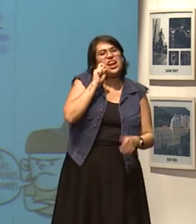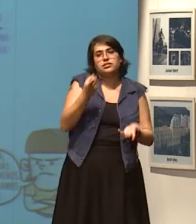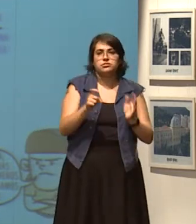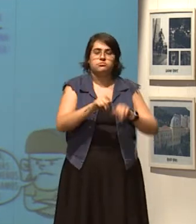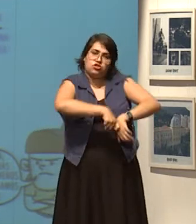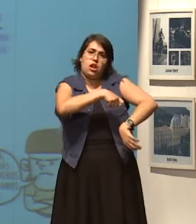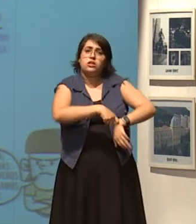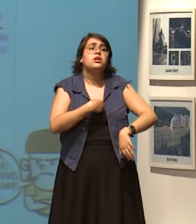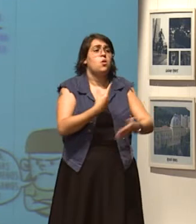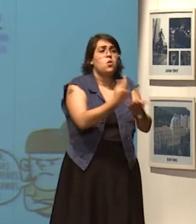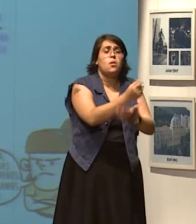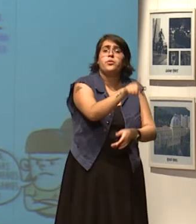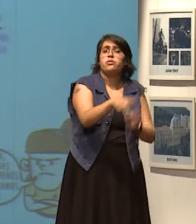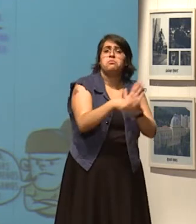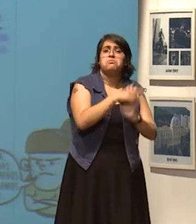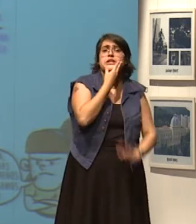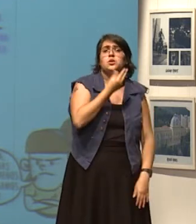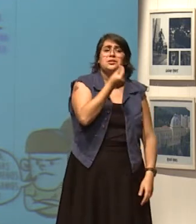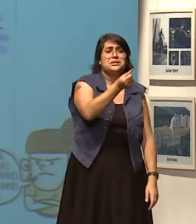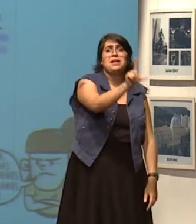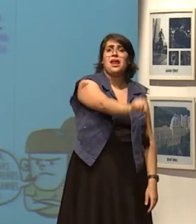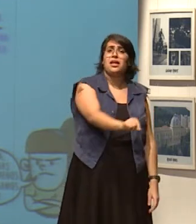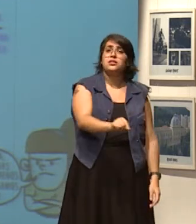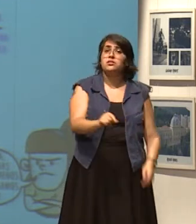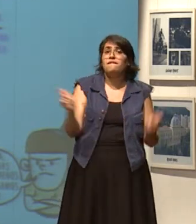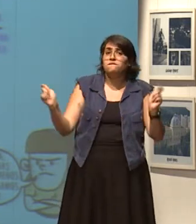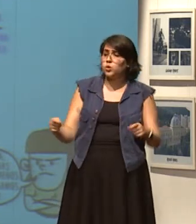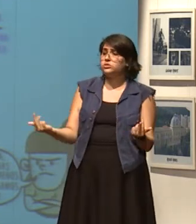vou na farmácia comprar uma Gillette, eu acabo